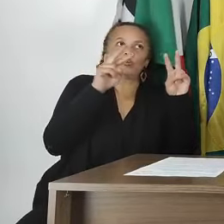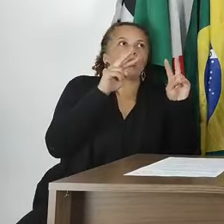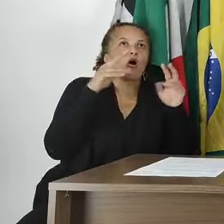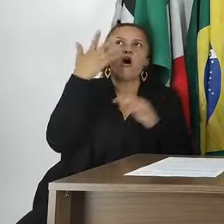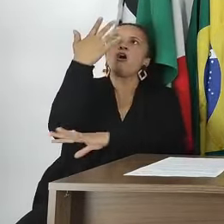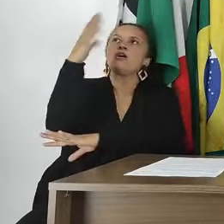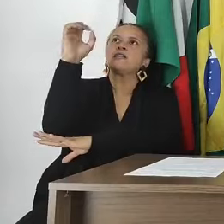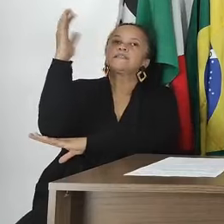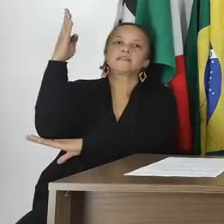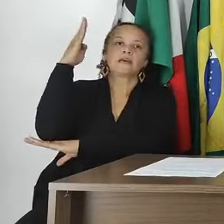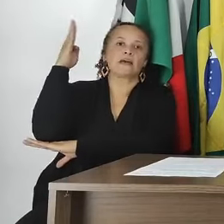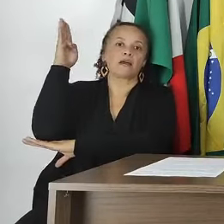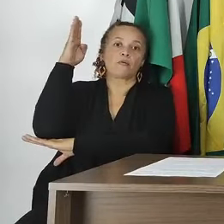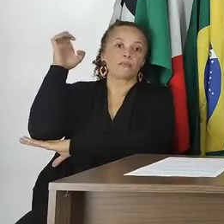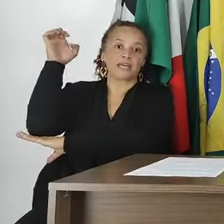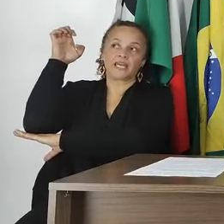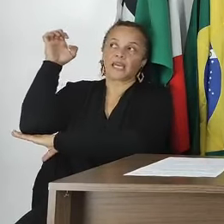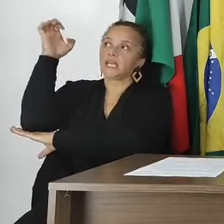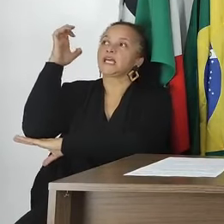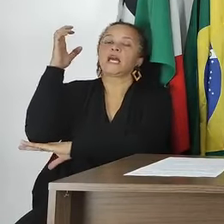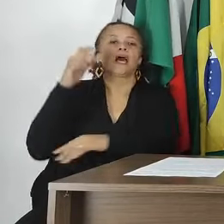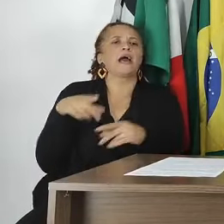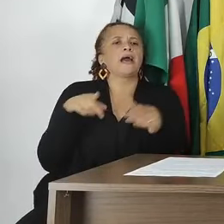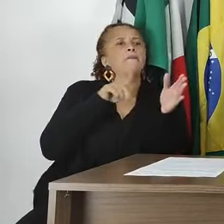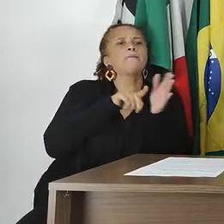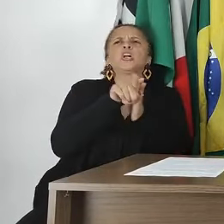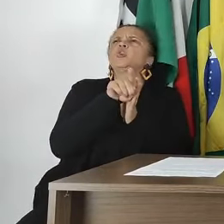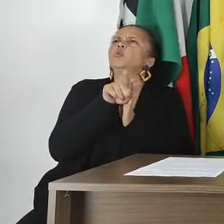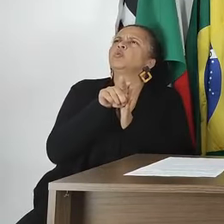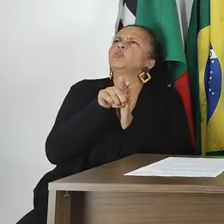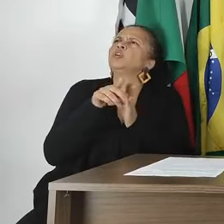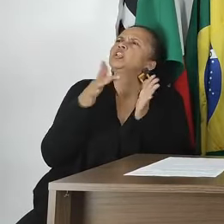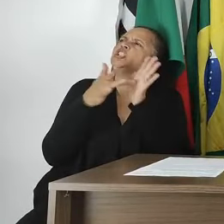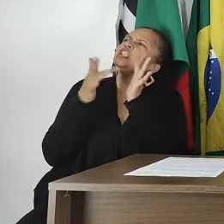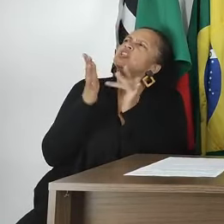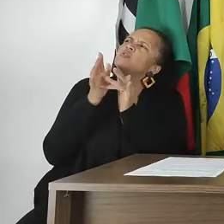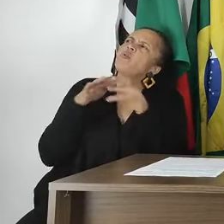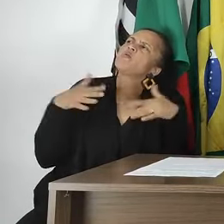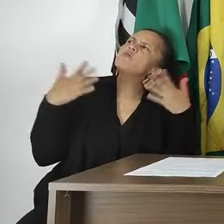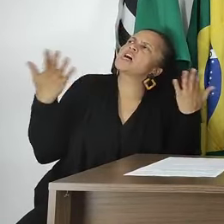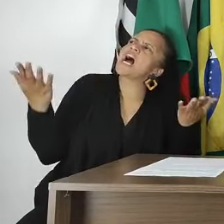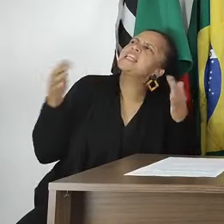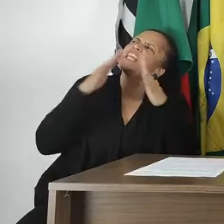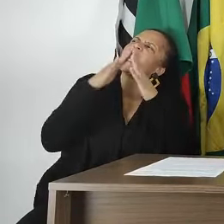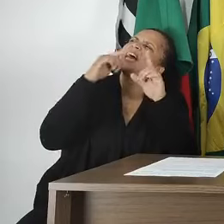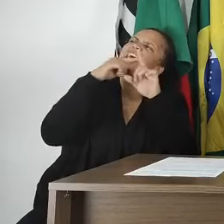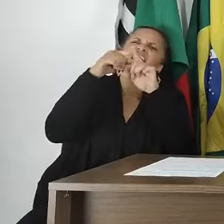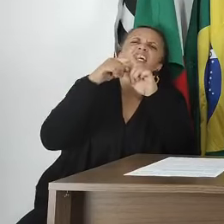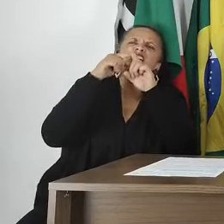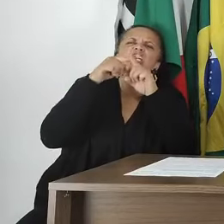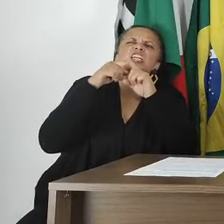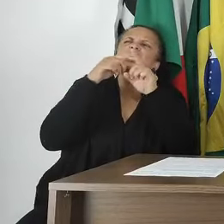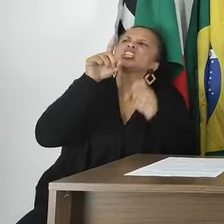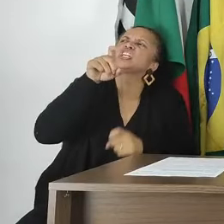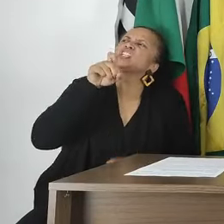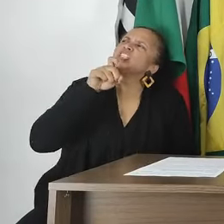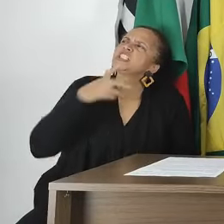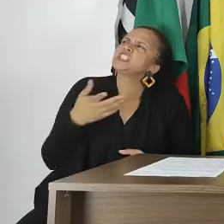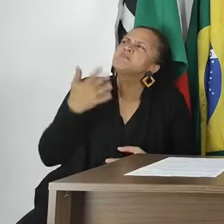Ele falou: Senhor, cadê a igreja X, né? Que eu não estou vendo. Aí Jesus falou assim: essa igreja não está aqui